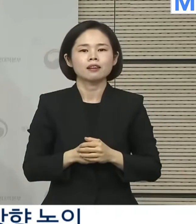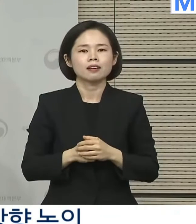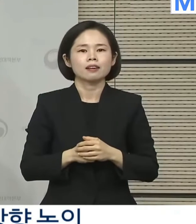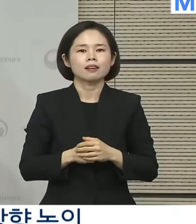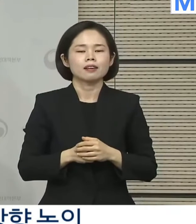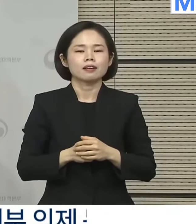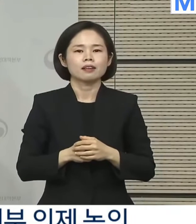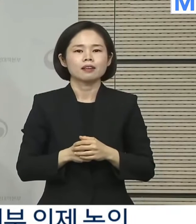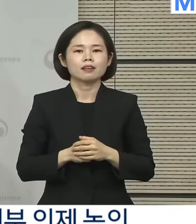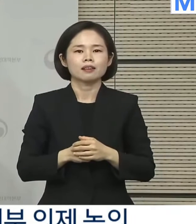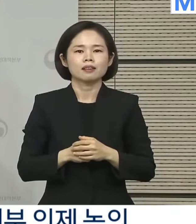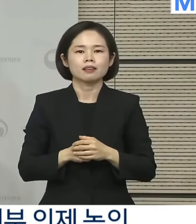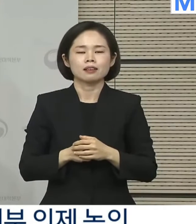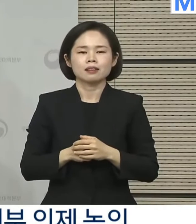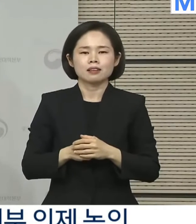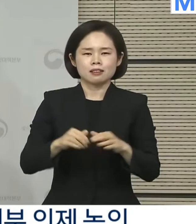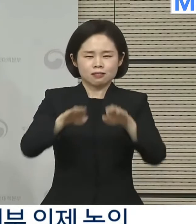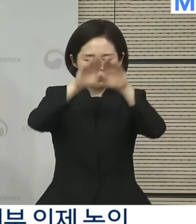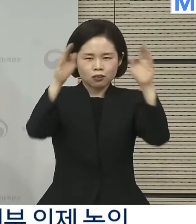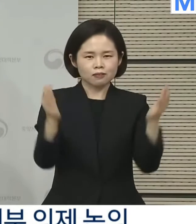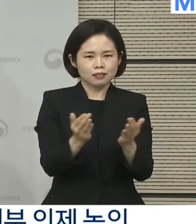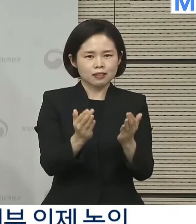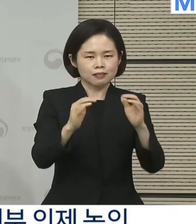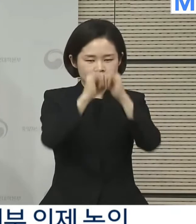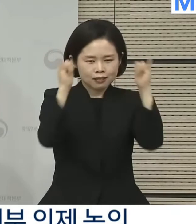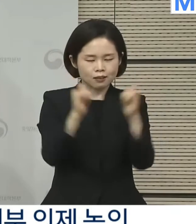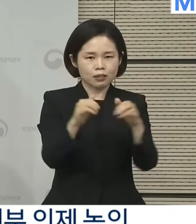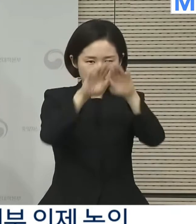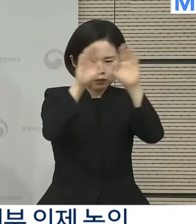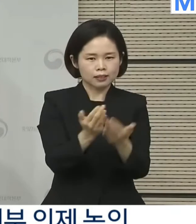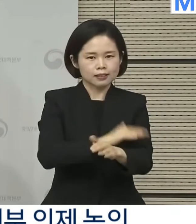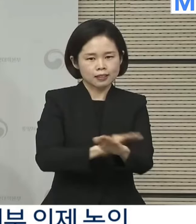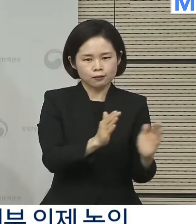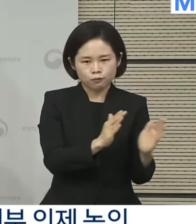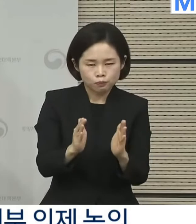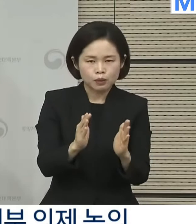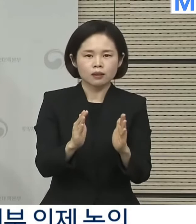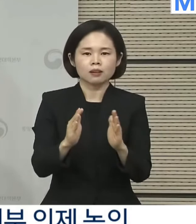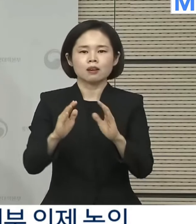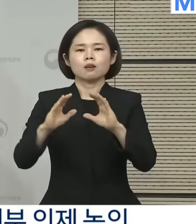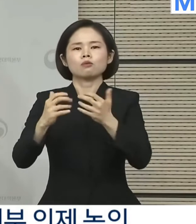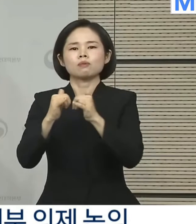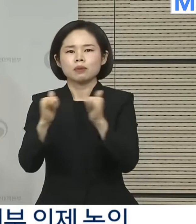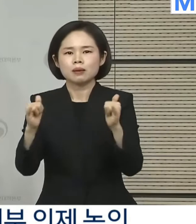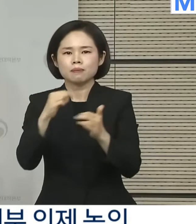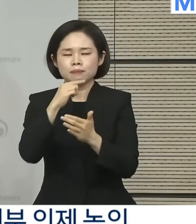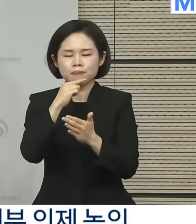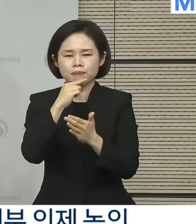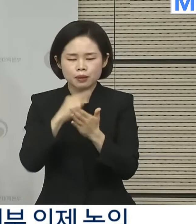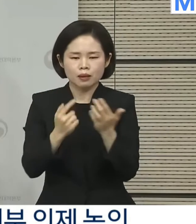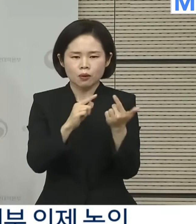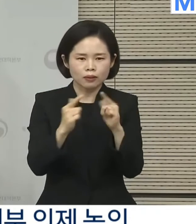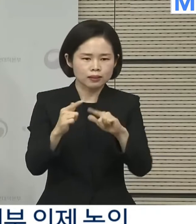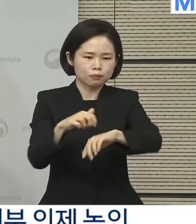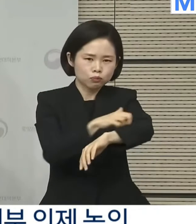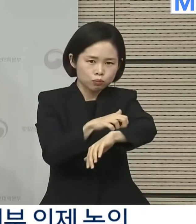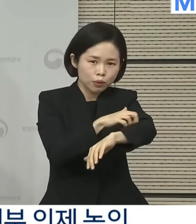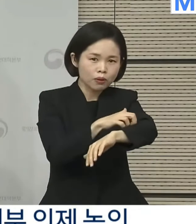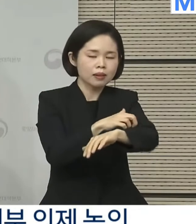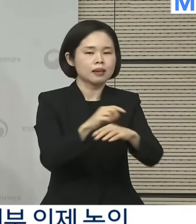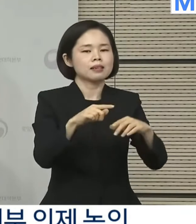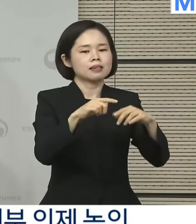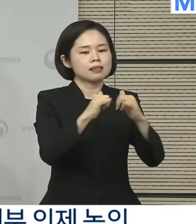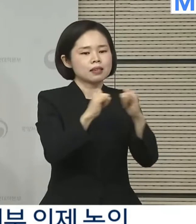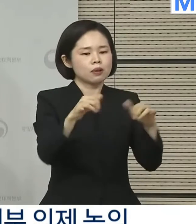전반적으로 잘 준비해서 국민의 불편과 서민경제의 애로가 조속히 회복될 수 있는